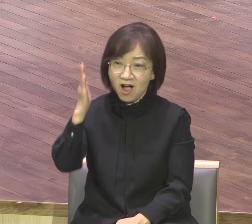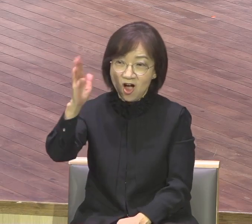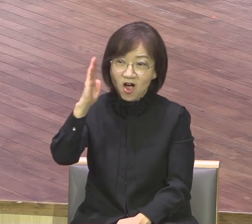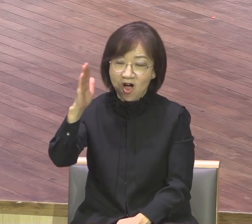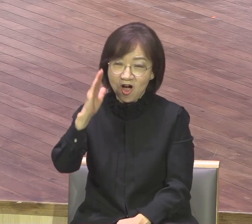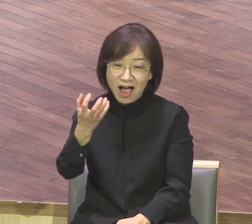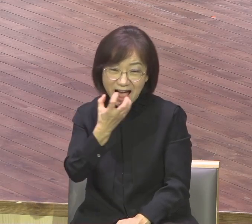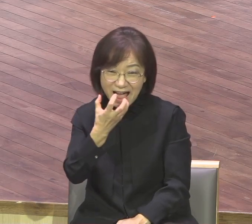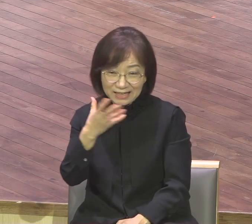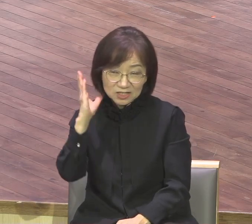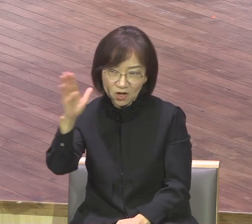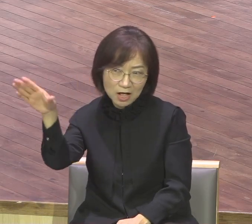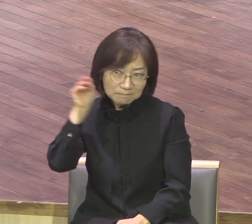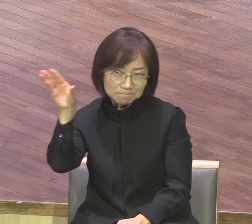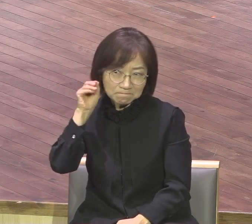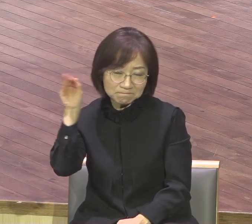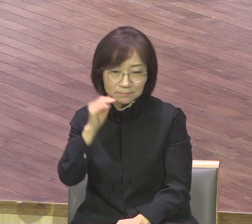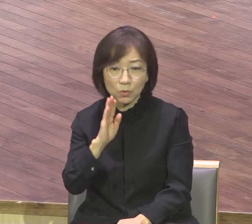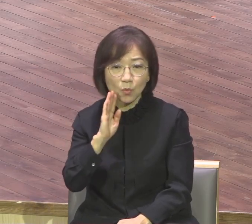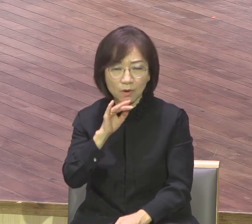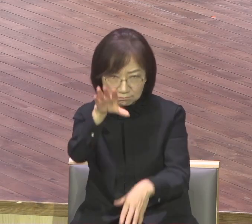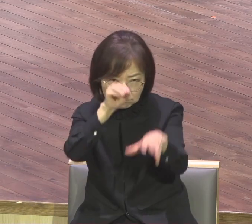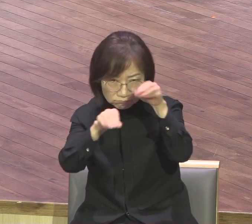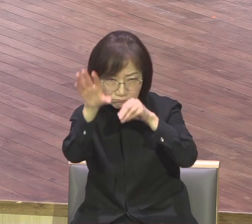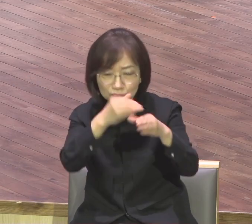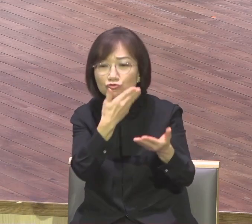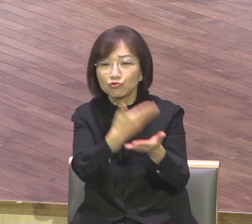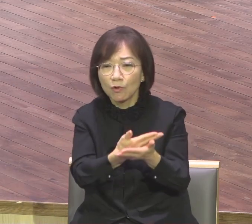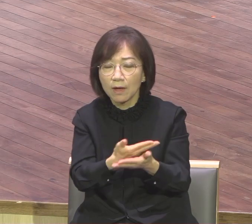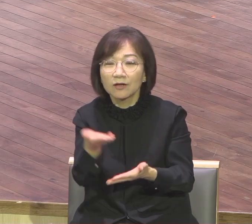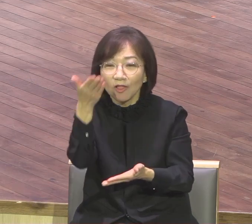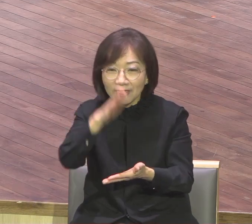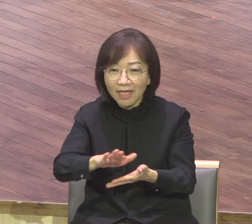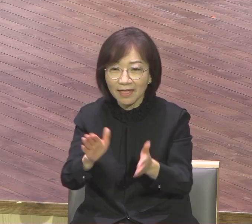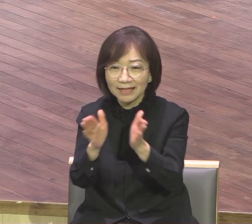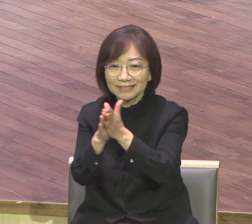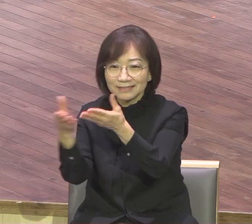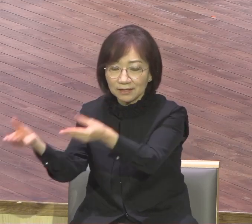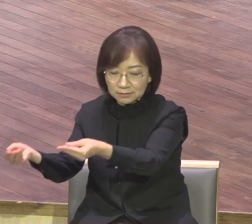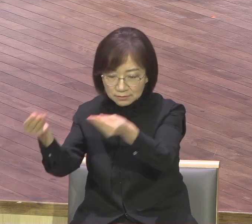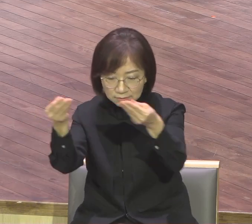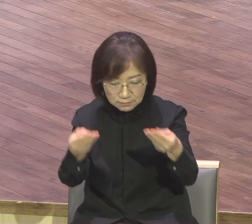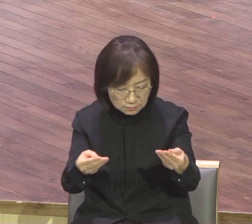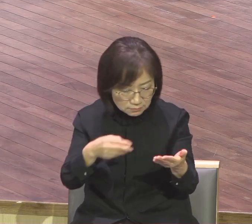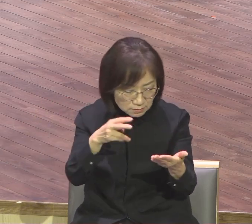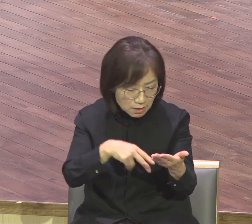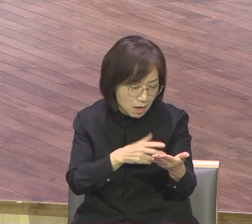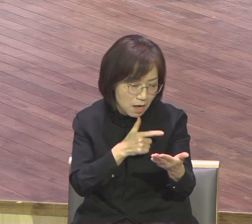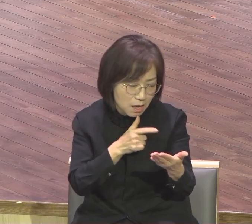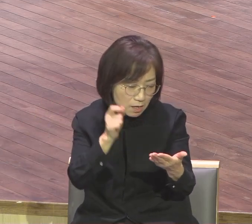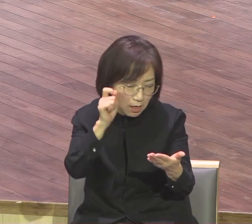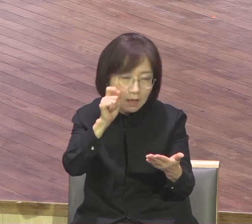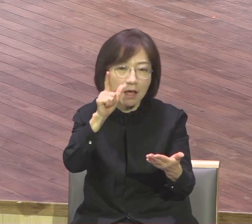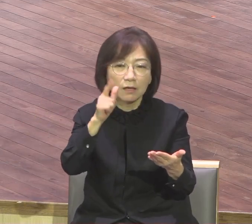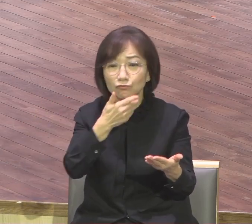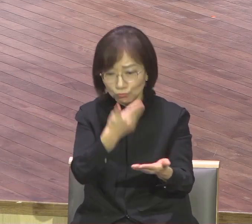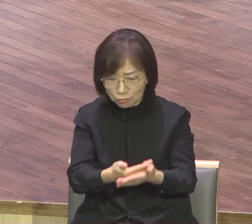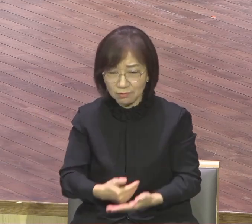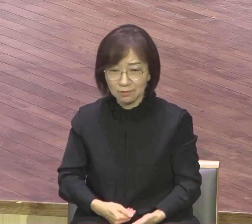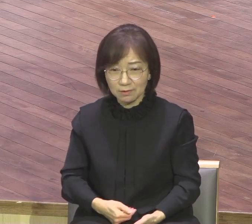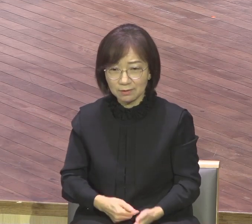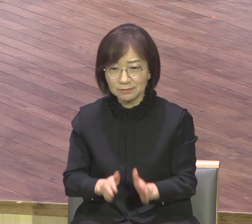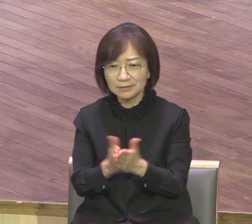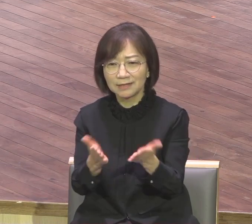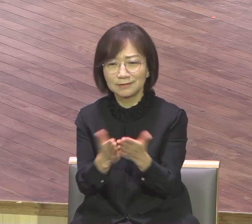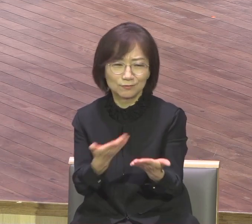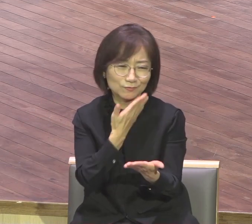중요하지만 그보다 더 중요한 게 뭐냐? 문서를 설교지 보면서 묵상하는 게 더 큰 역사에 납니다. Escuchar la predicación es importante, pero lo más